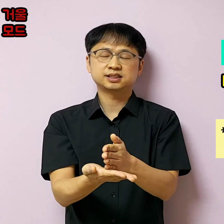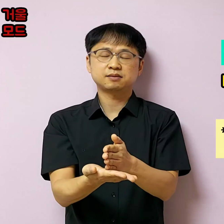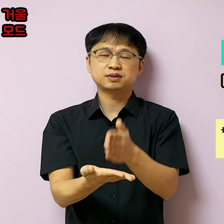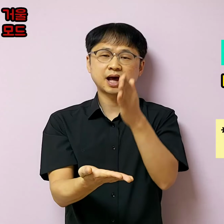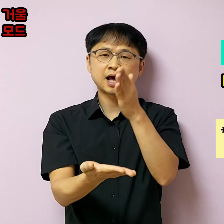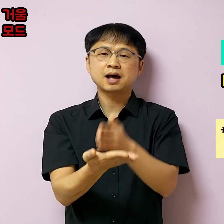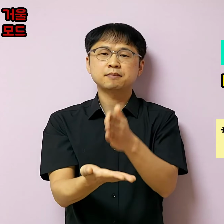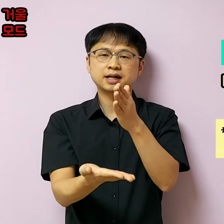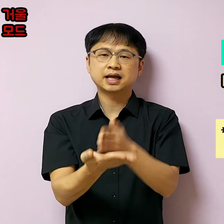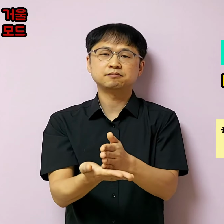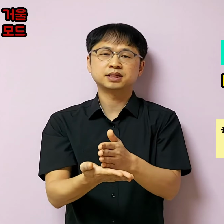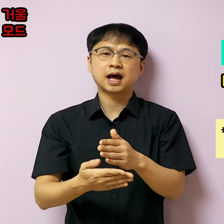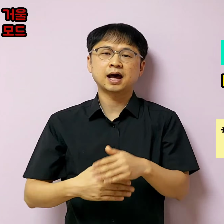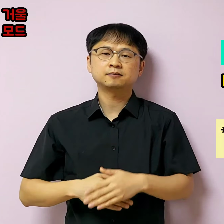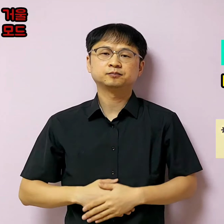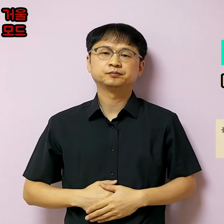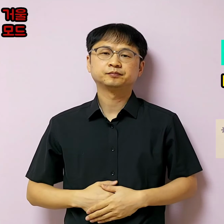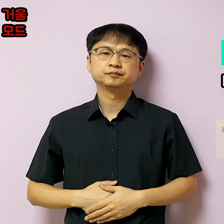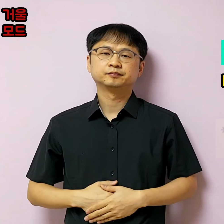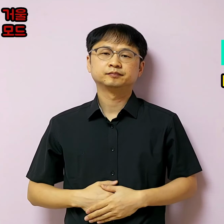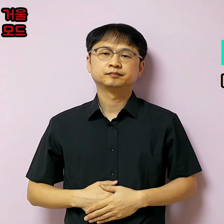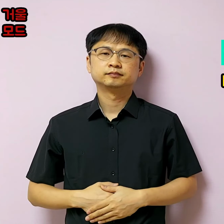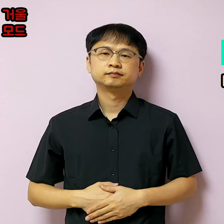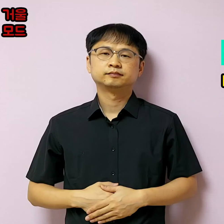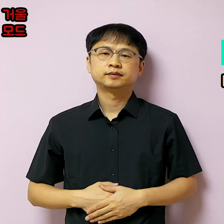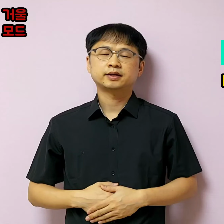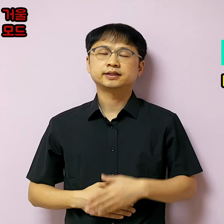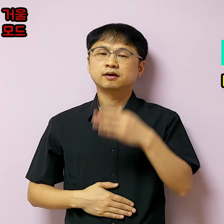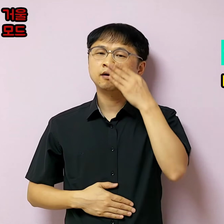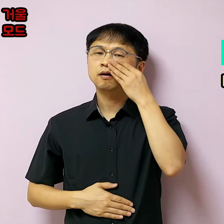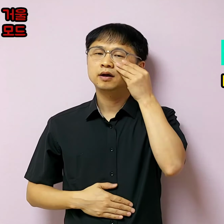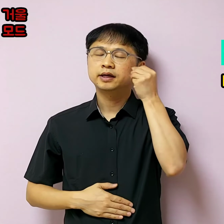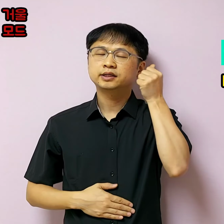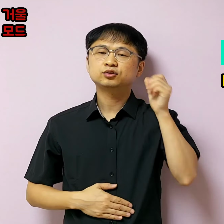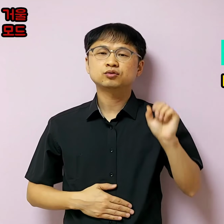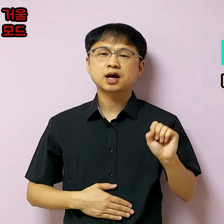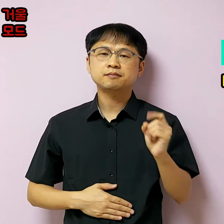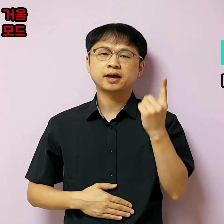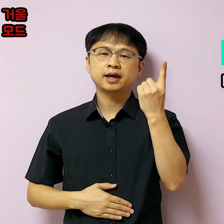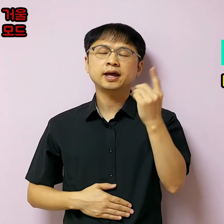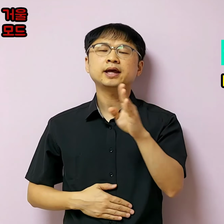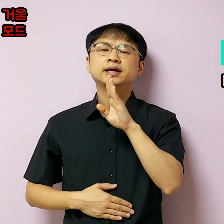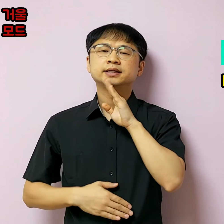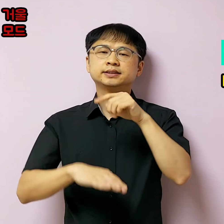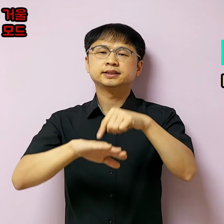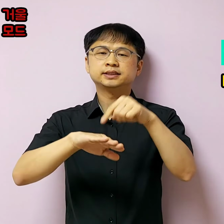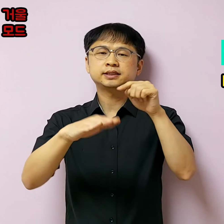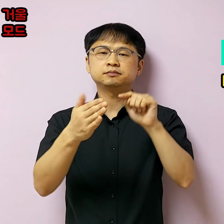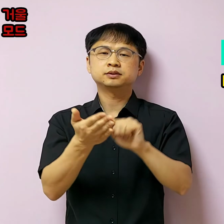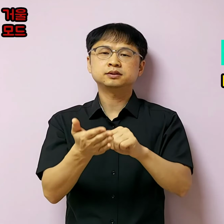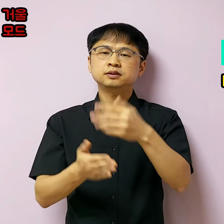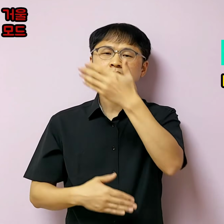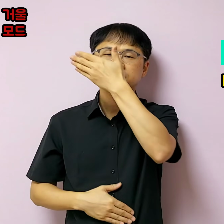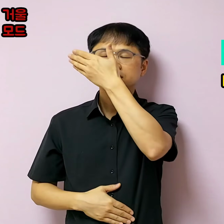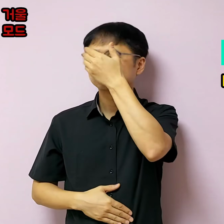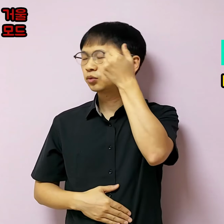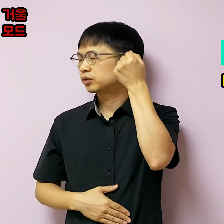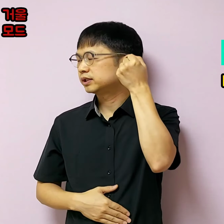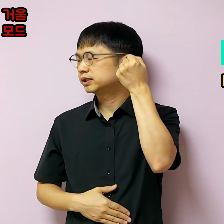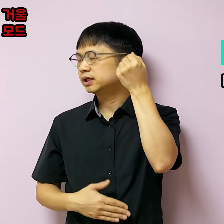뜻이 됩니다. 말다입니다. 네, 그래서 익숙함에 진심을